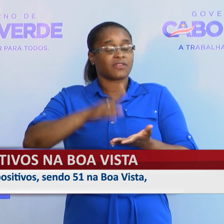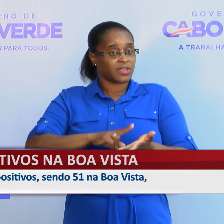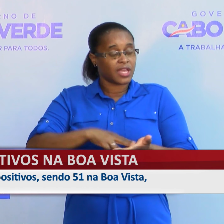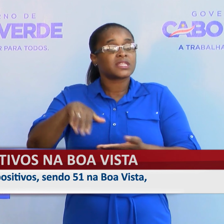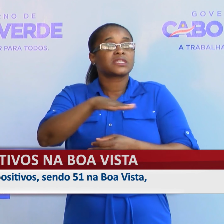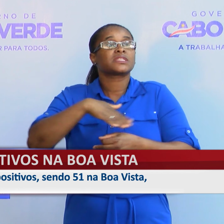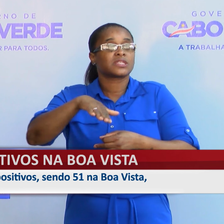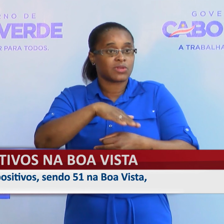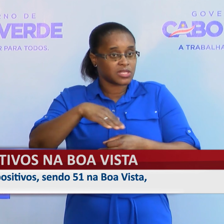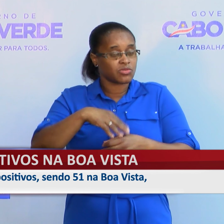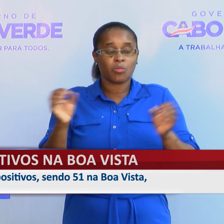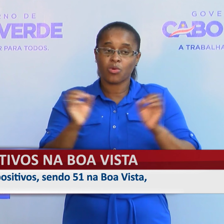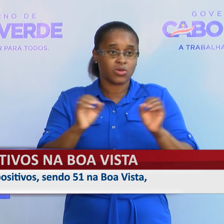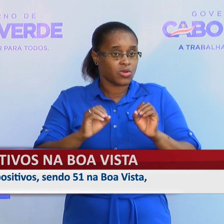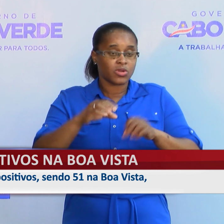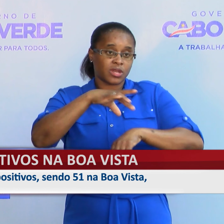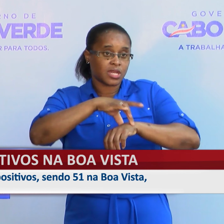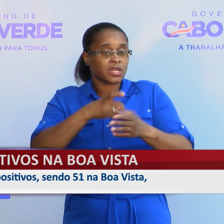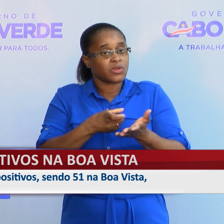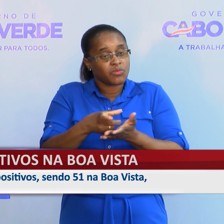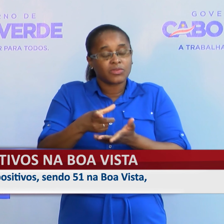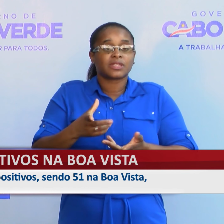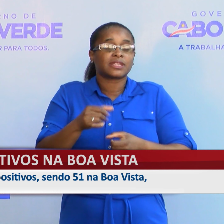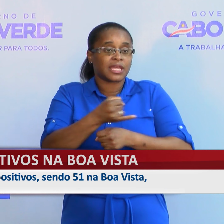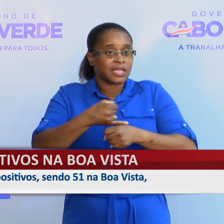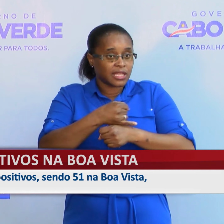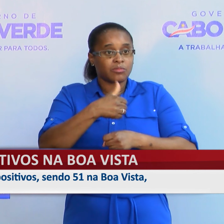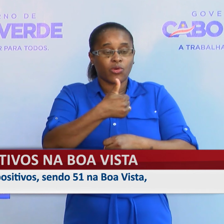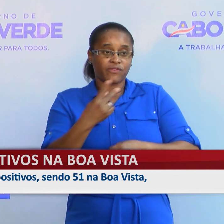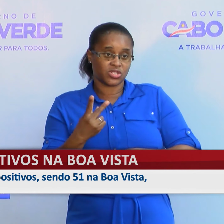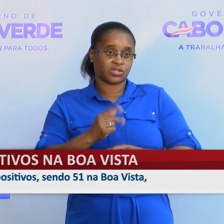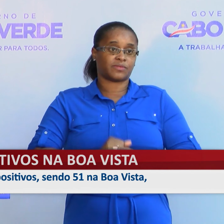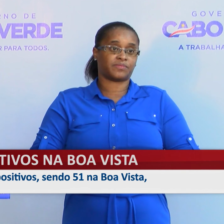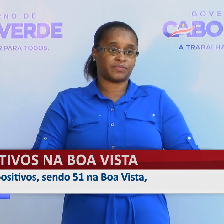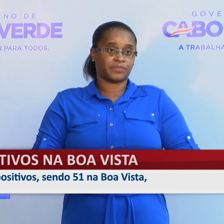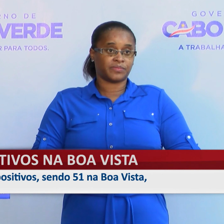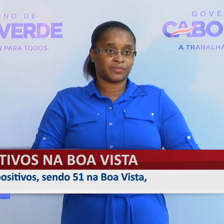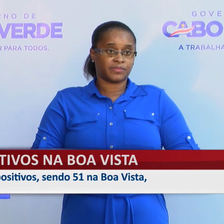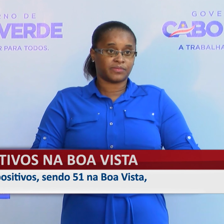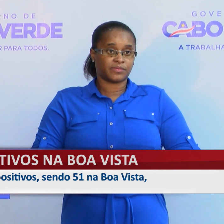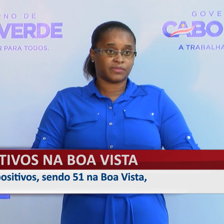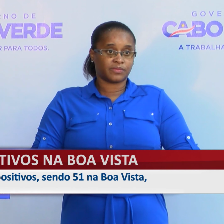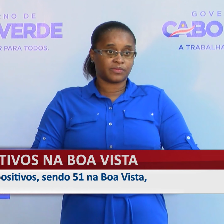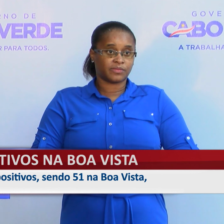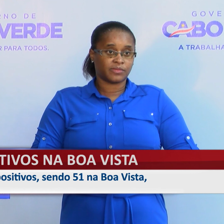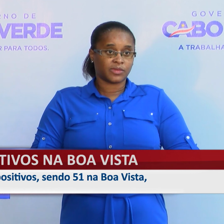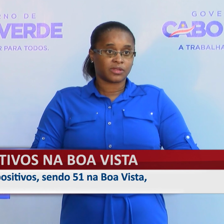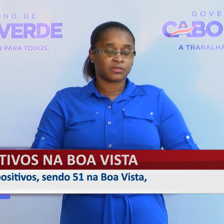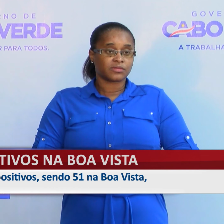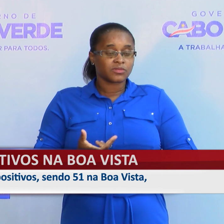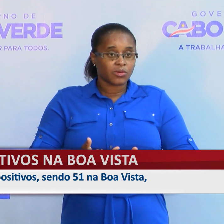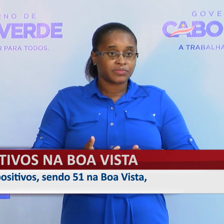da epidemia na Ilha da Boa Vista. Em face do cenário da evolução da